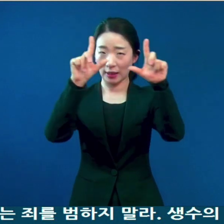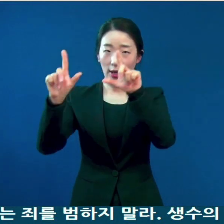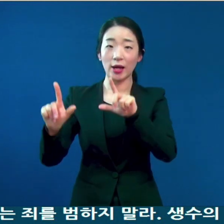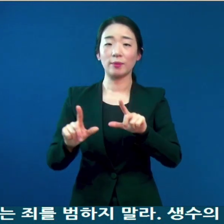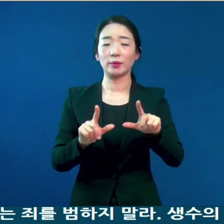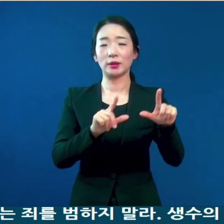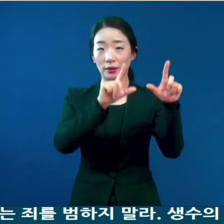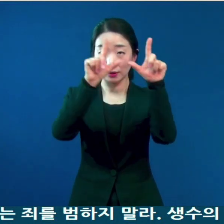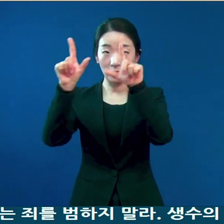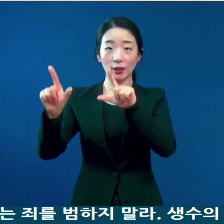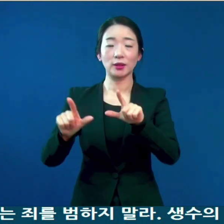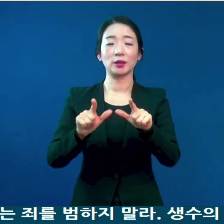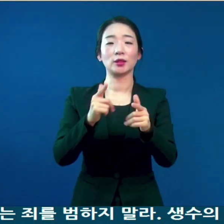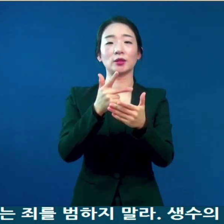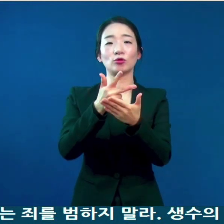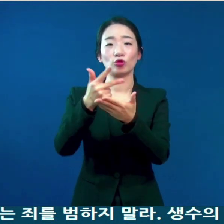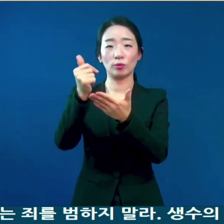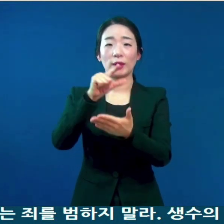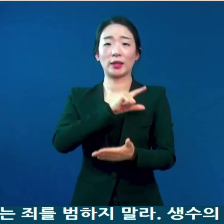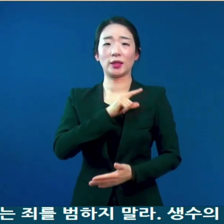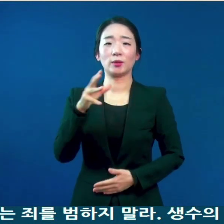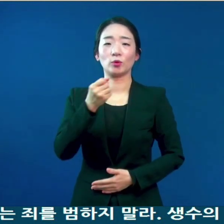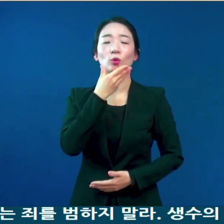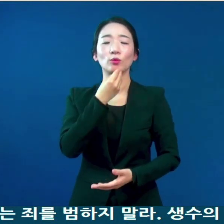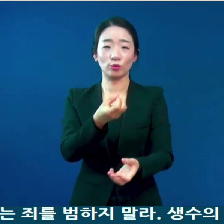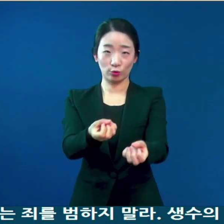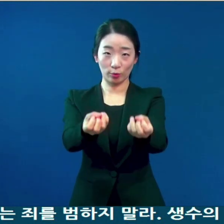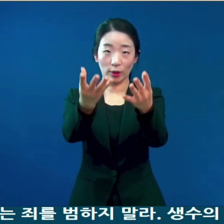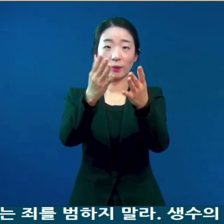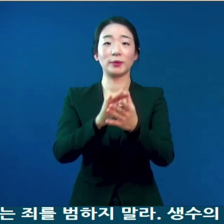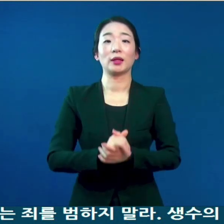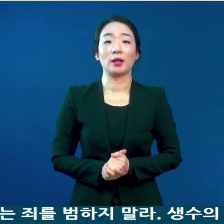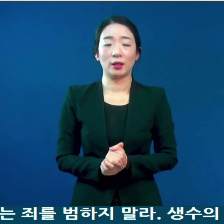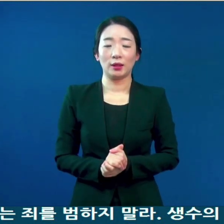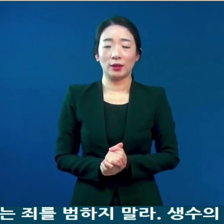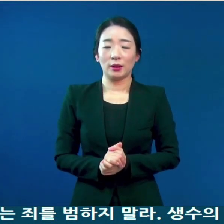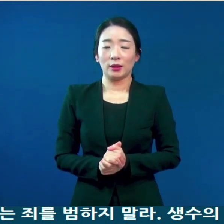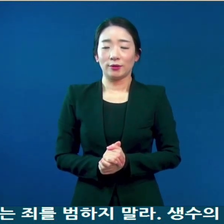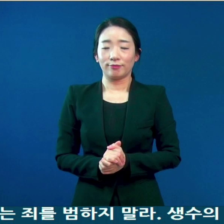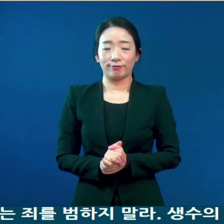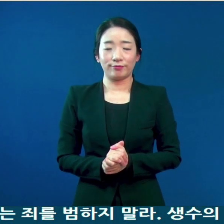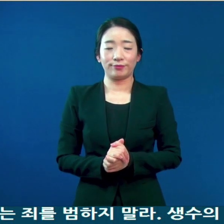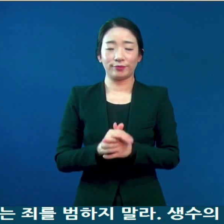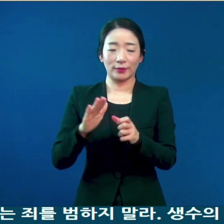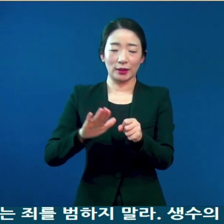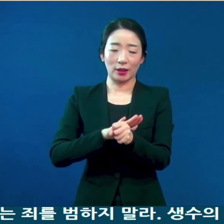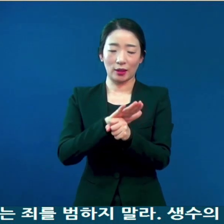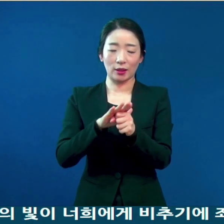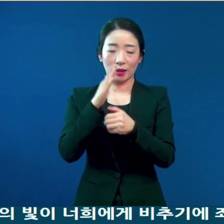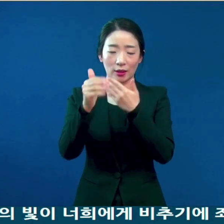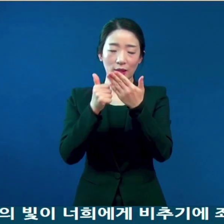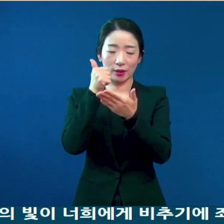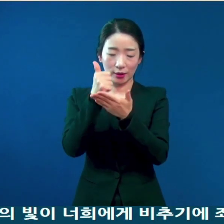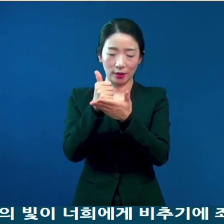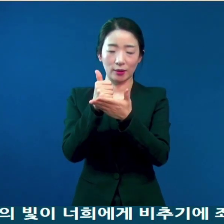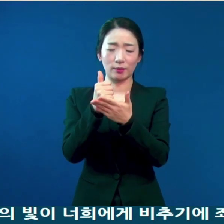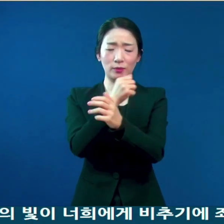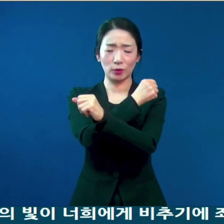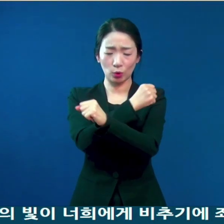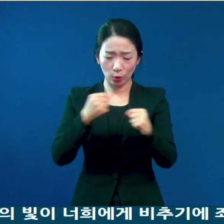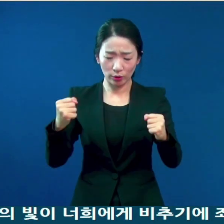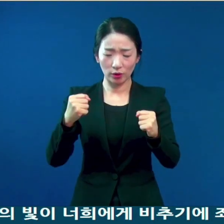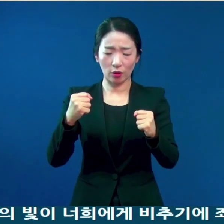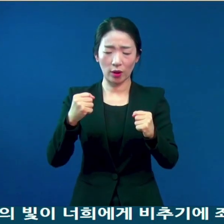결단하시는 저와 여러분 되기를 주의 이름으로 축원합니다. 살아계신 아버지 하나님, 용서의 교훈 마음에 잘